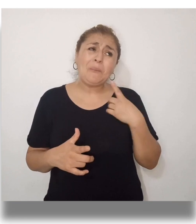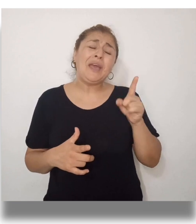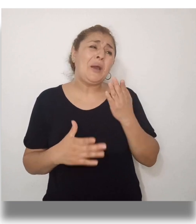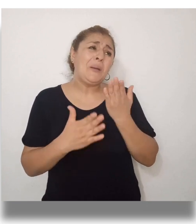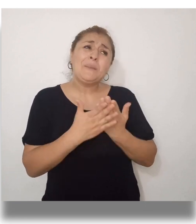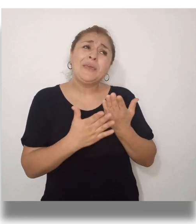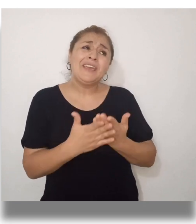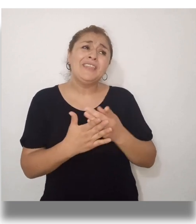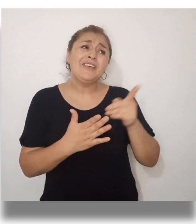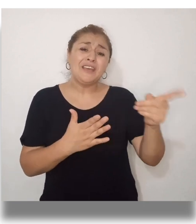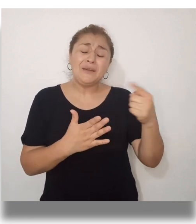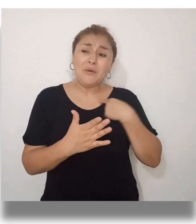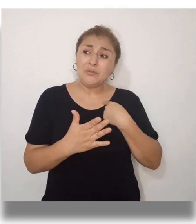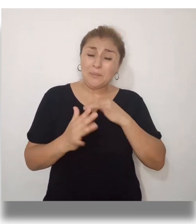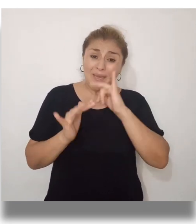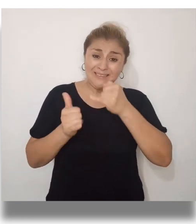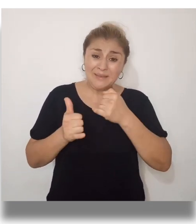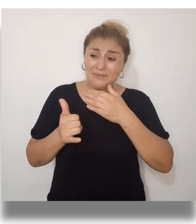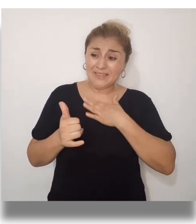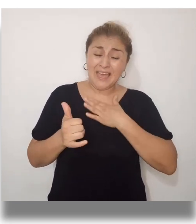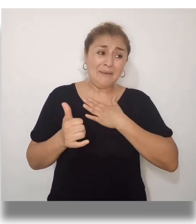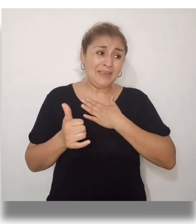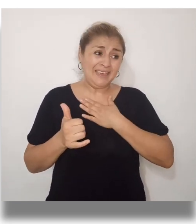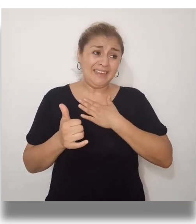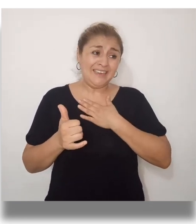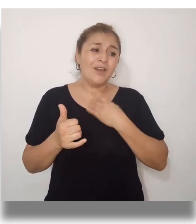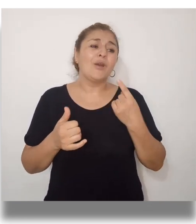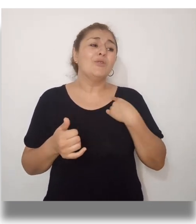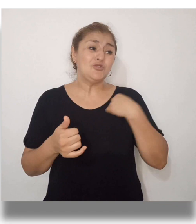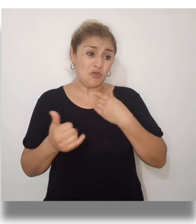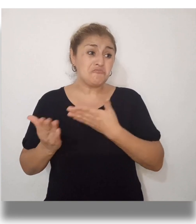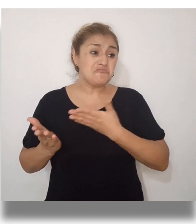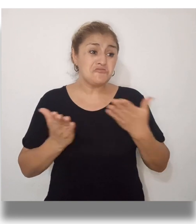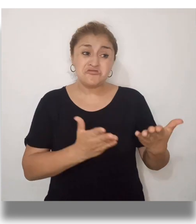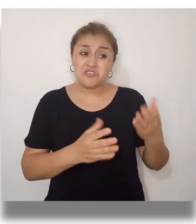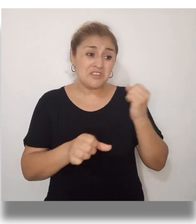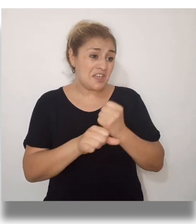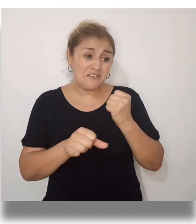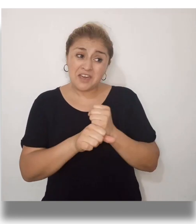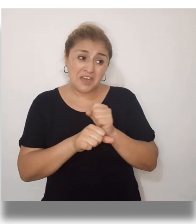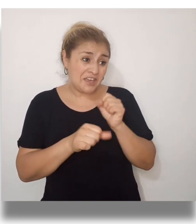hijo recibíme aunque sea como uno de tus empleados